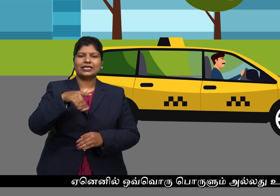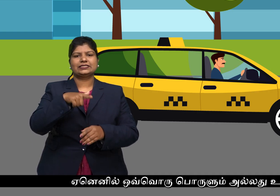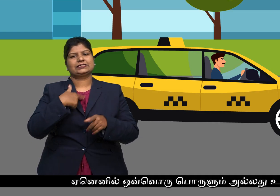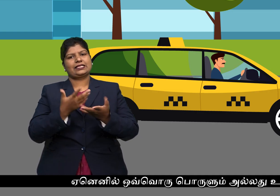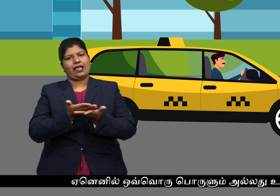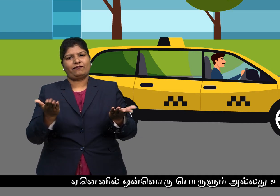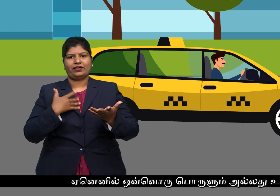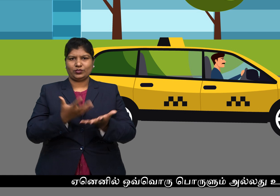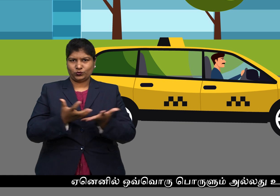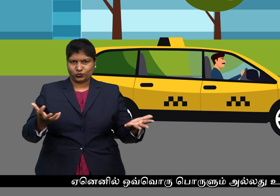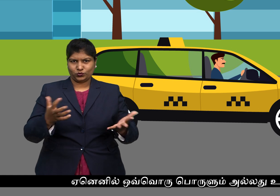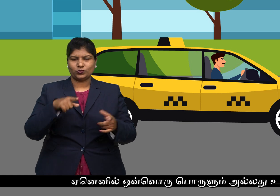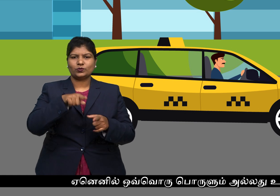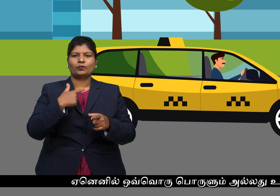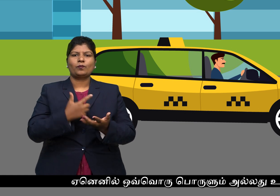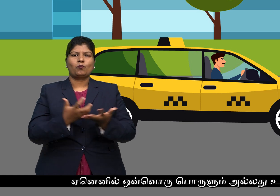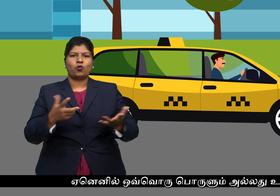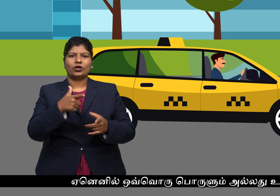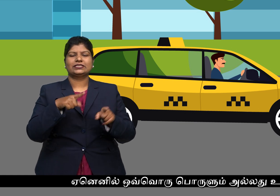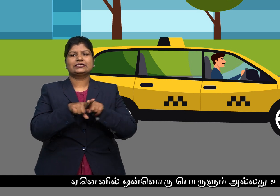ஏனெனில் ஒவ்வொரு பொருளும் அல்லது உடலும்